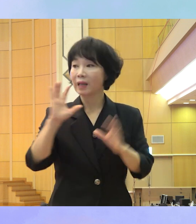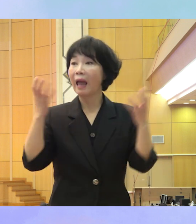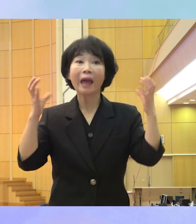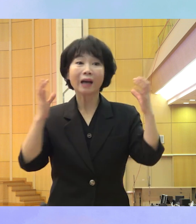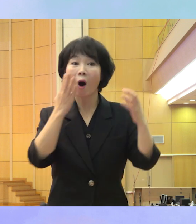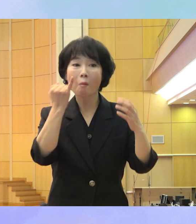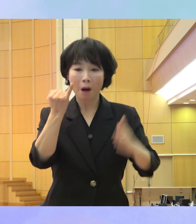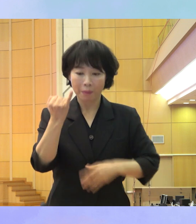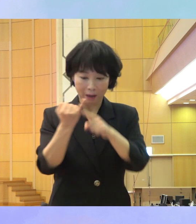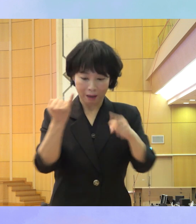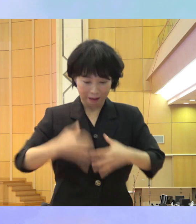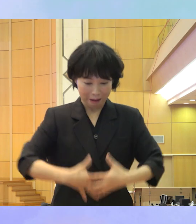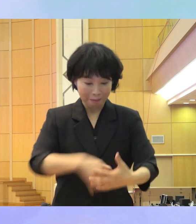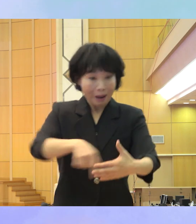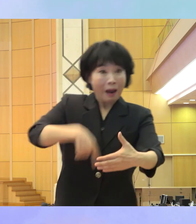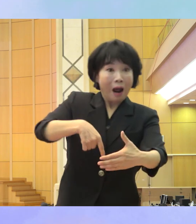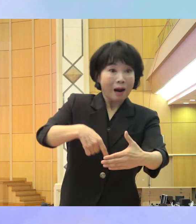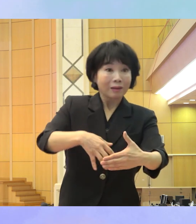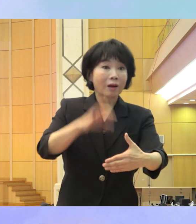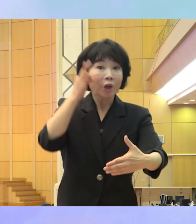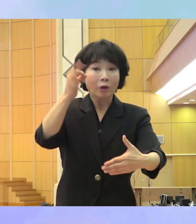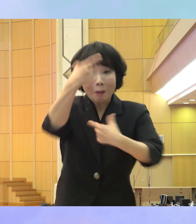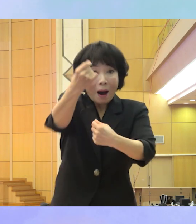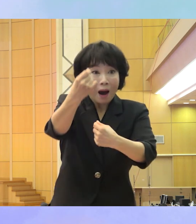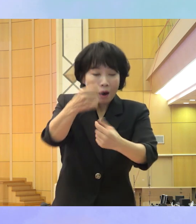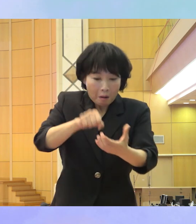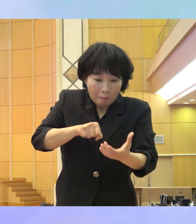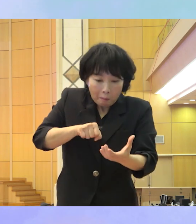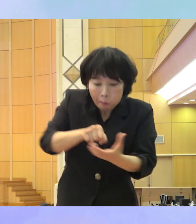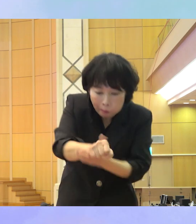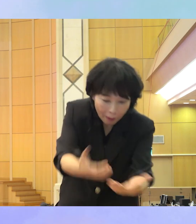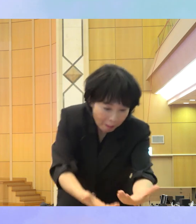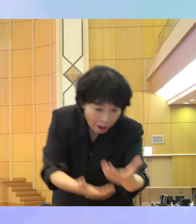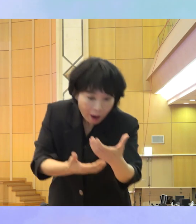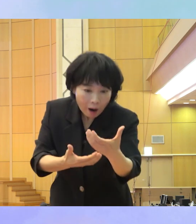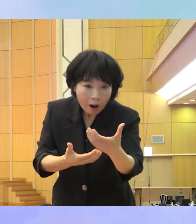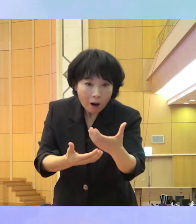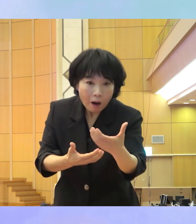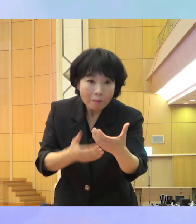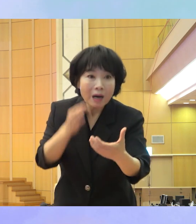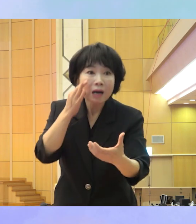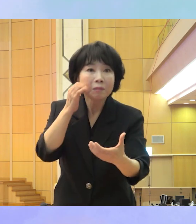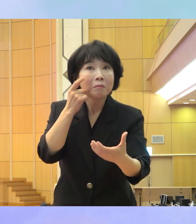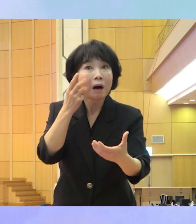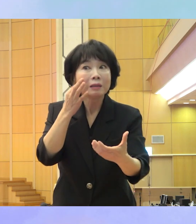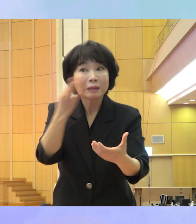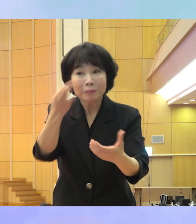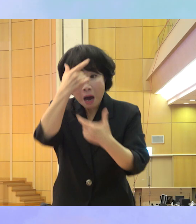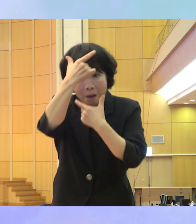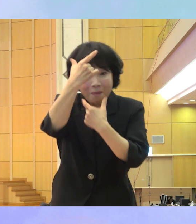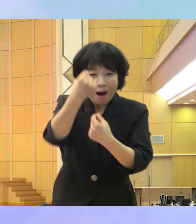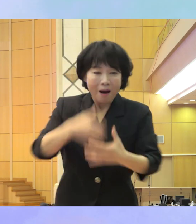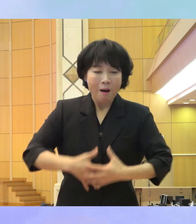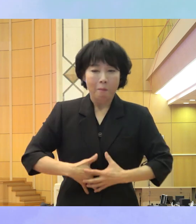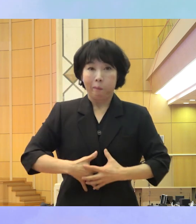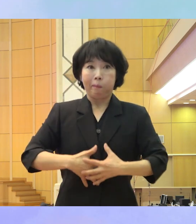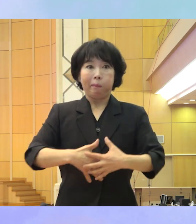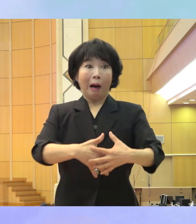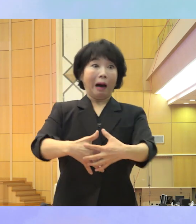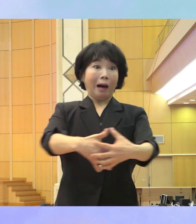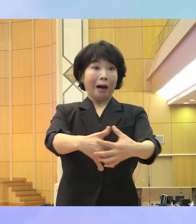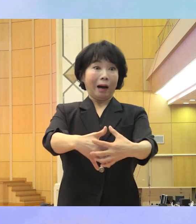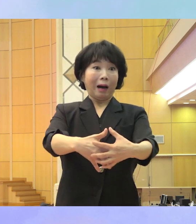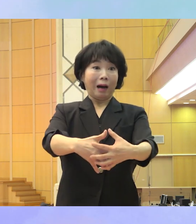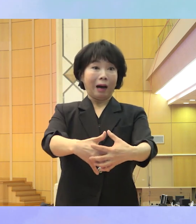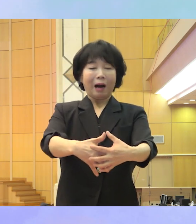동안 아무리 잘 자랐다 하더라도 나올 때 10개월 동안 너무너무 잘 살았다 하더라도 나올